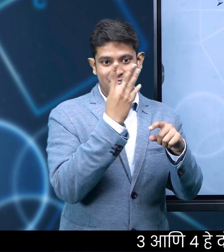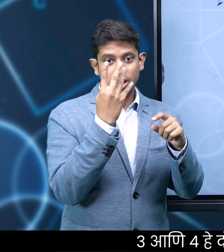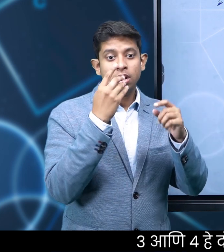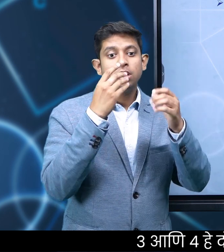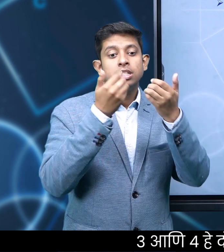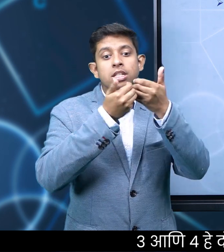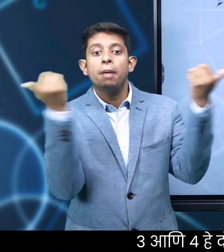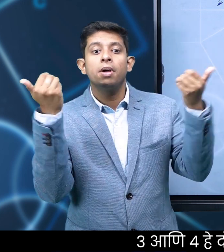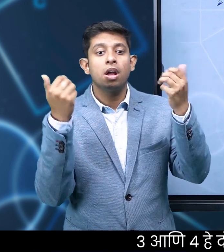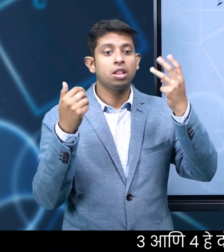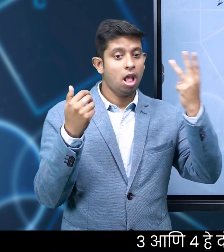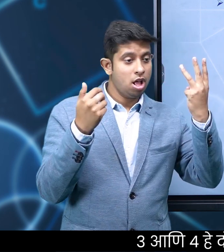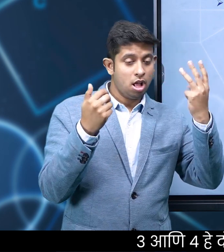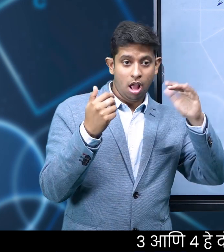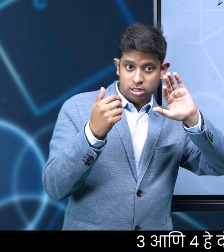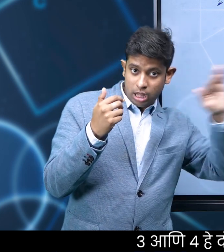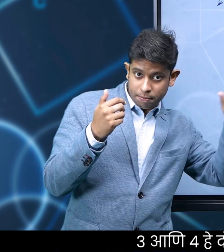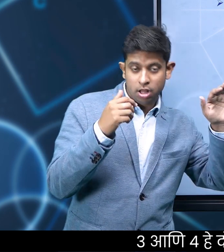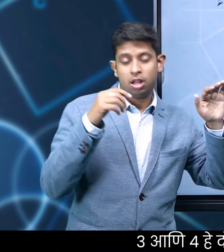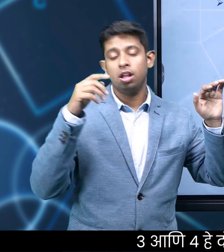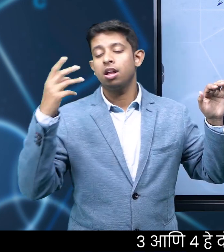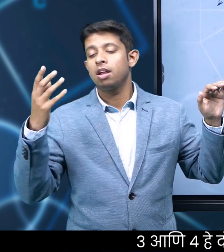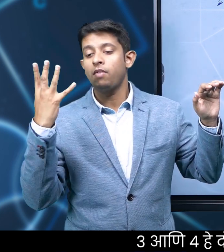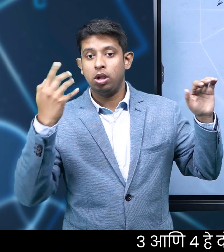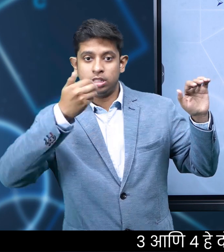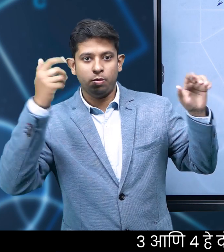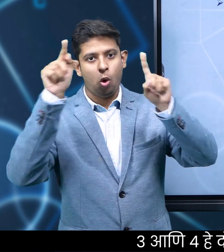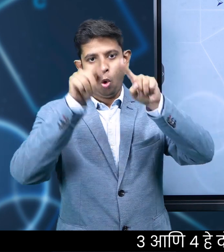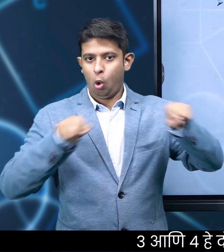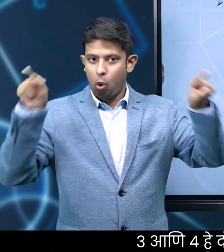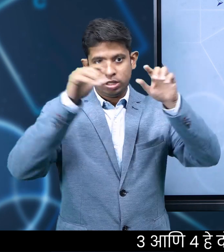आणि 4 चे 2 वेगवेगळ्या वर्तुळांमध्ये घेऊया.